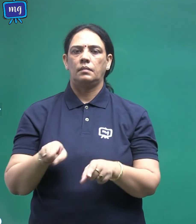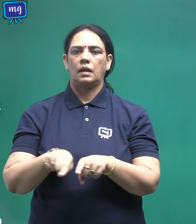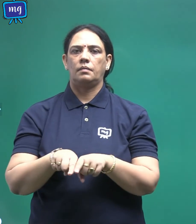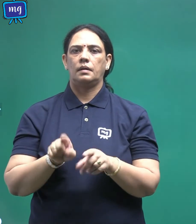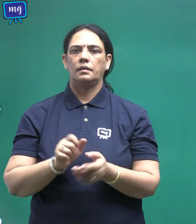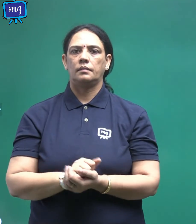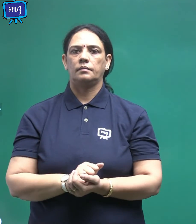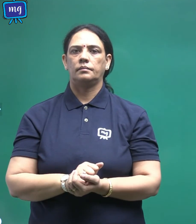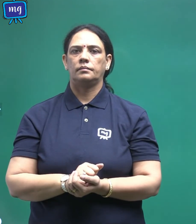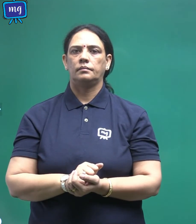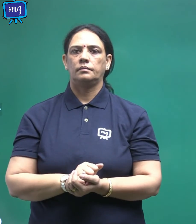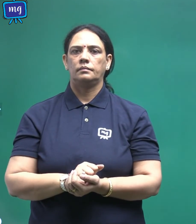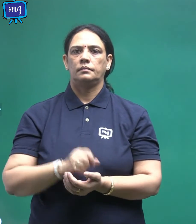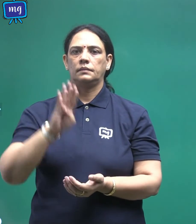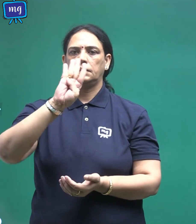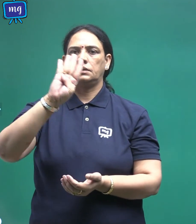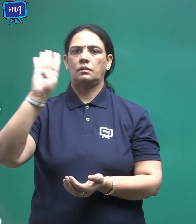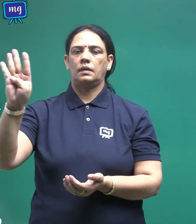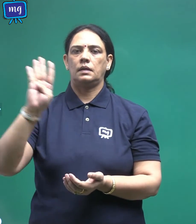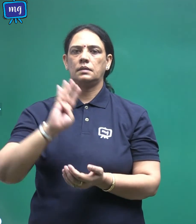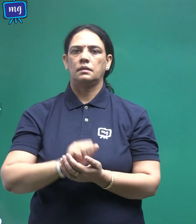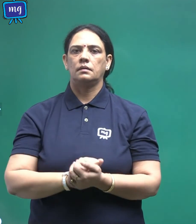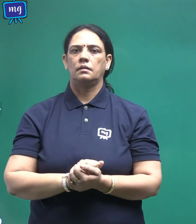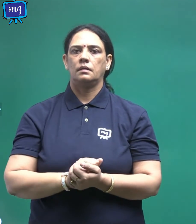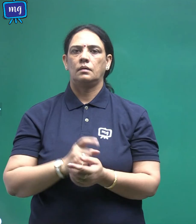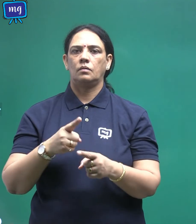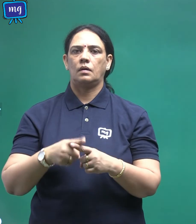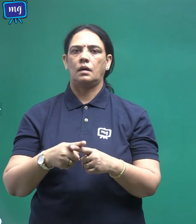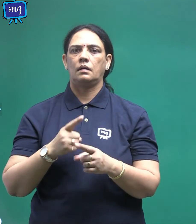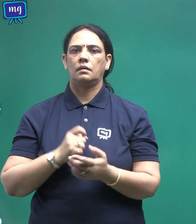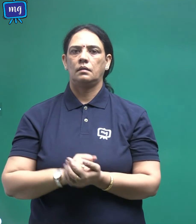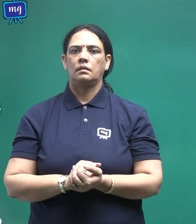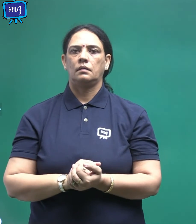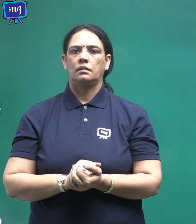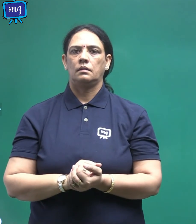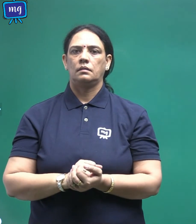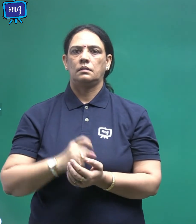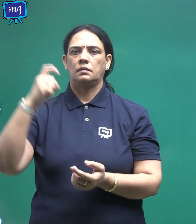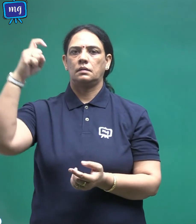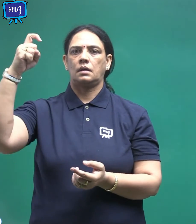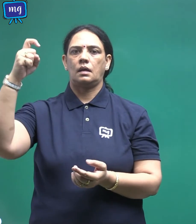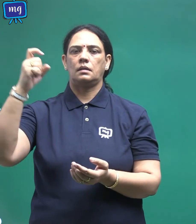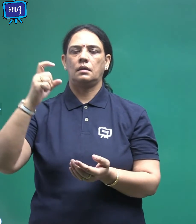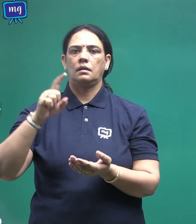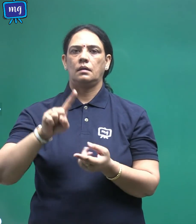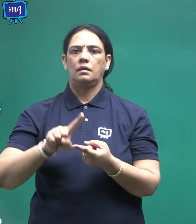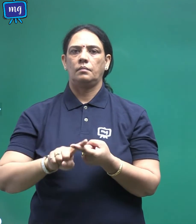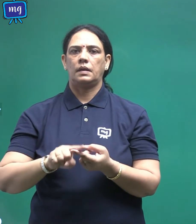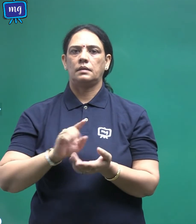बराबर 44 गुणा 7 प्लस एच।